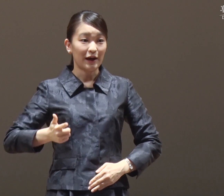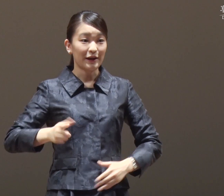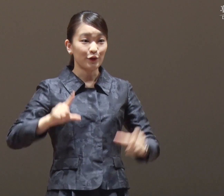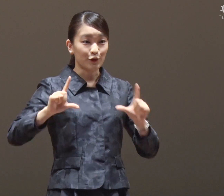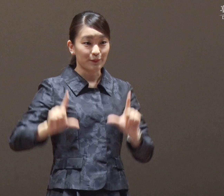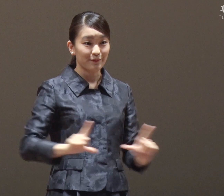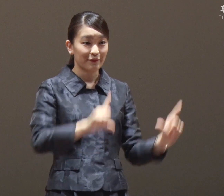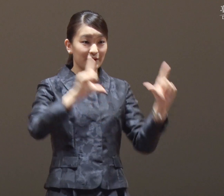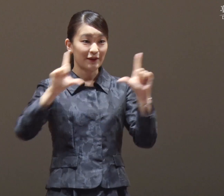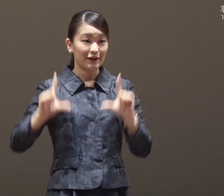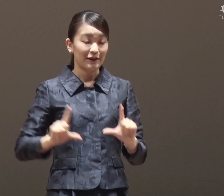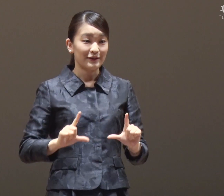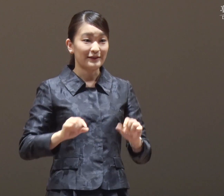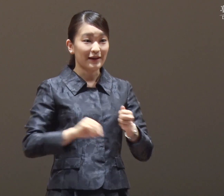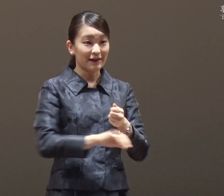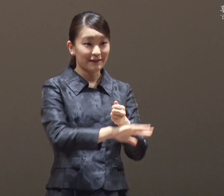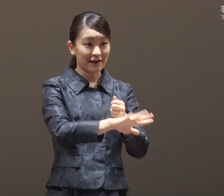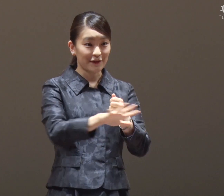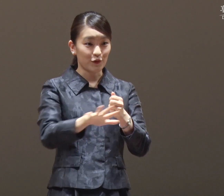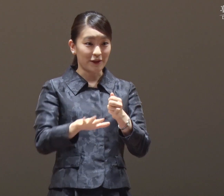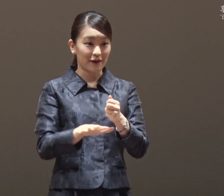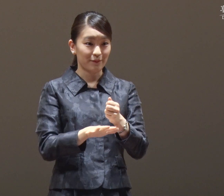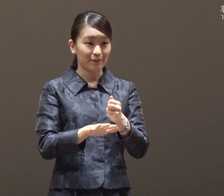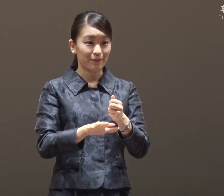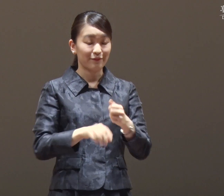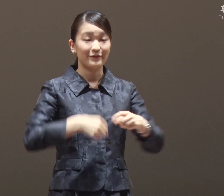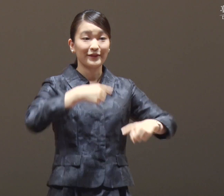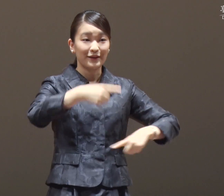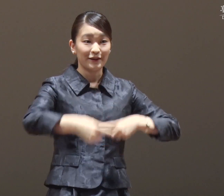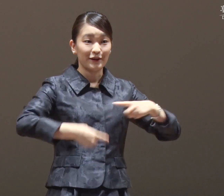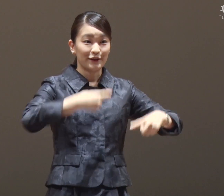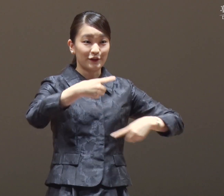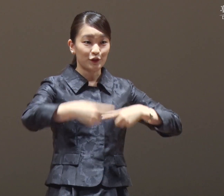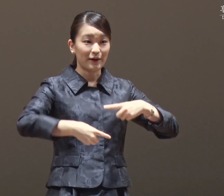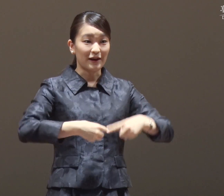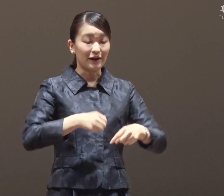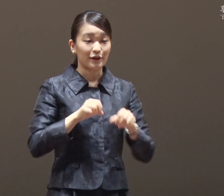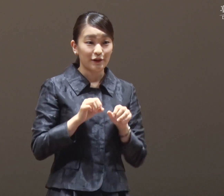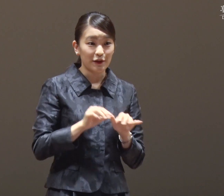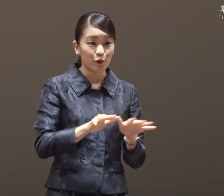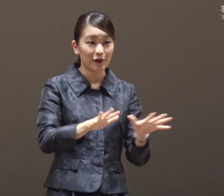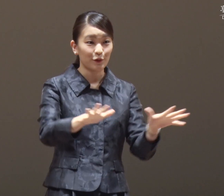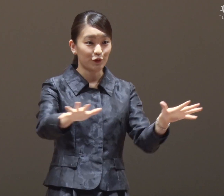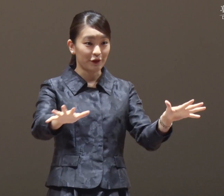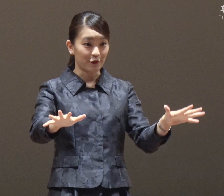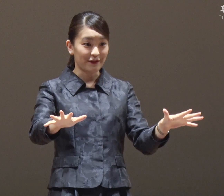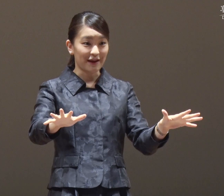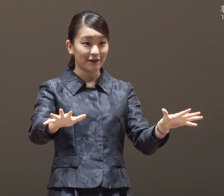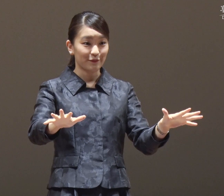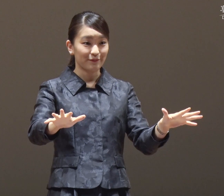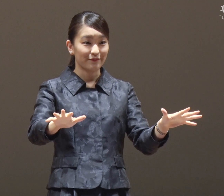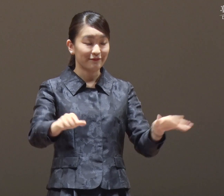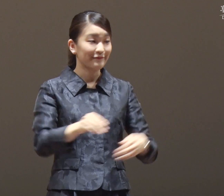あらゆる生活環境デー手話が広がることによって